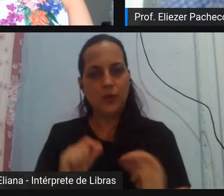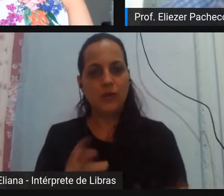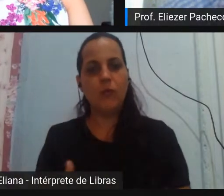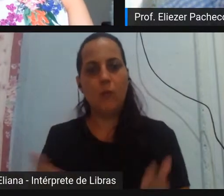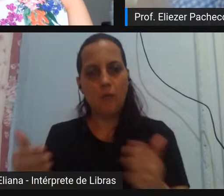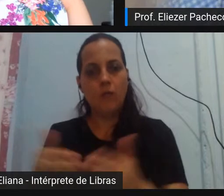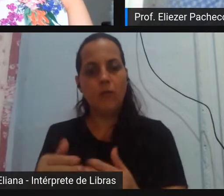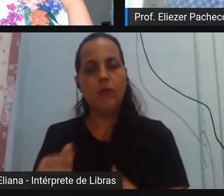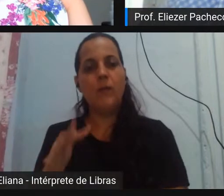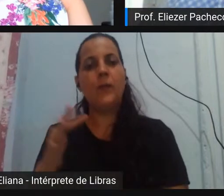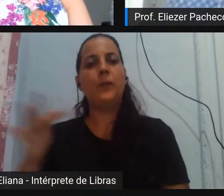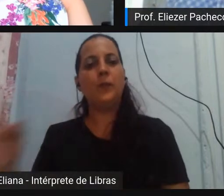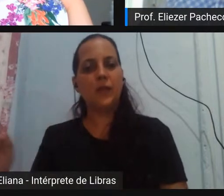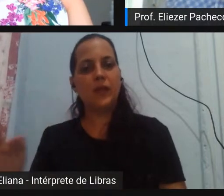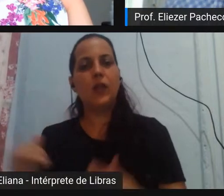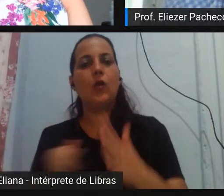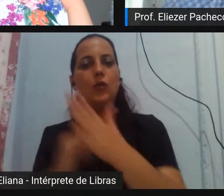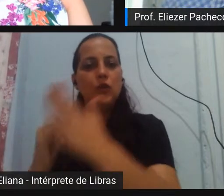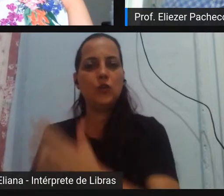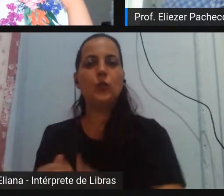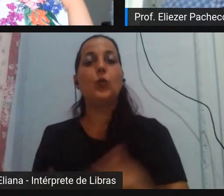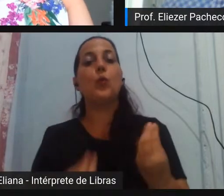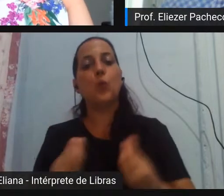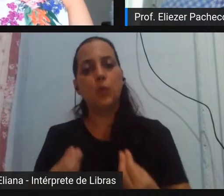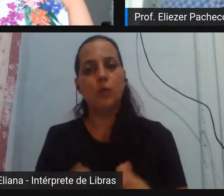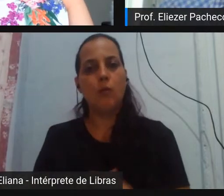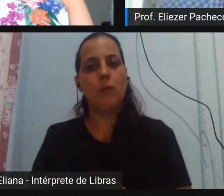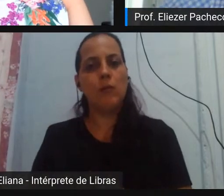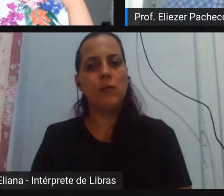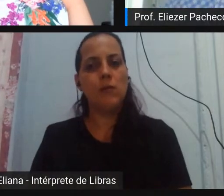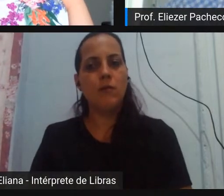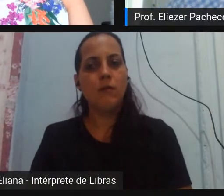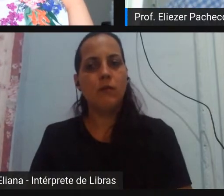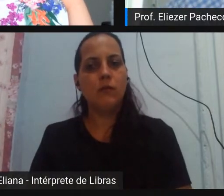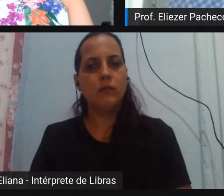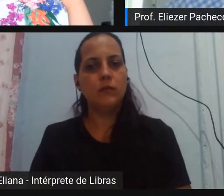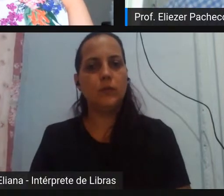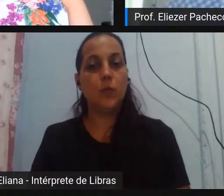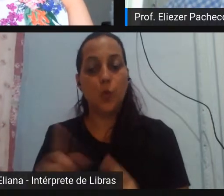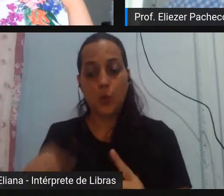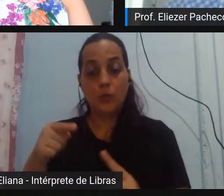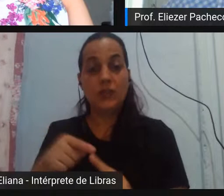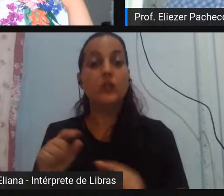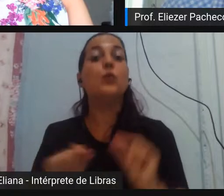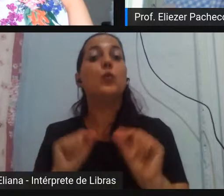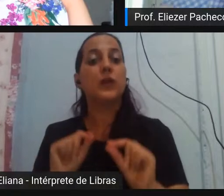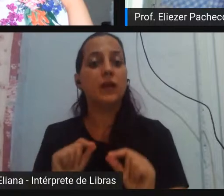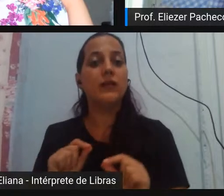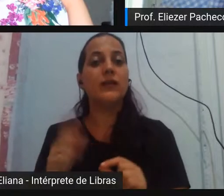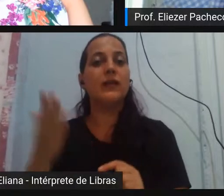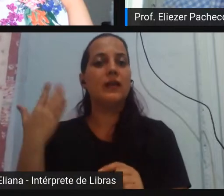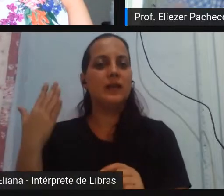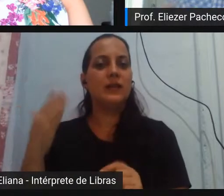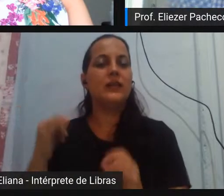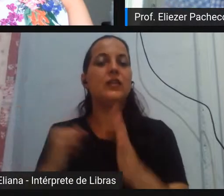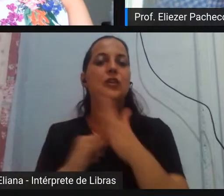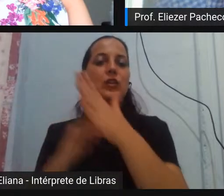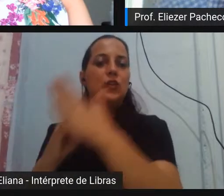a transversalidade, a territorialidade, mas um dos objetivos era